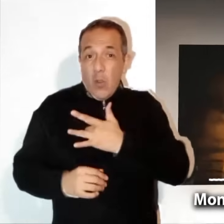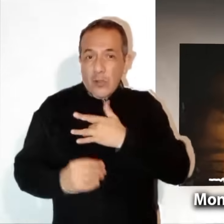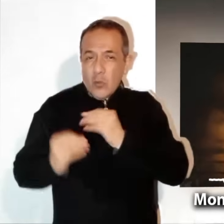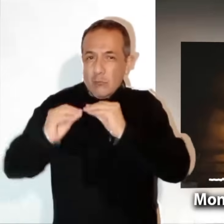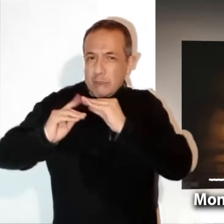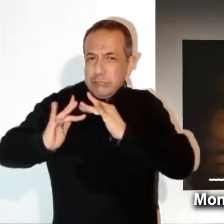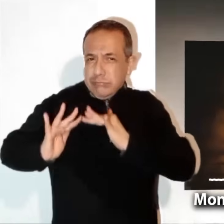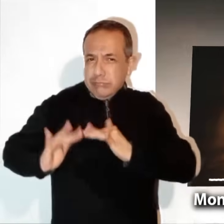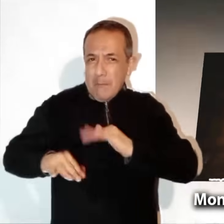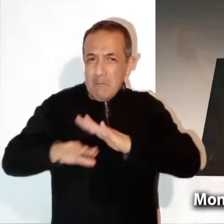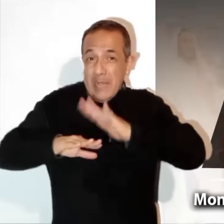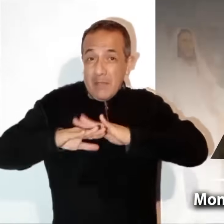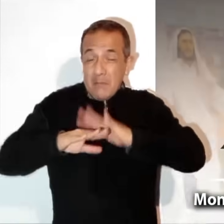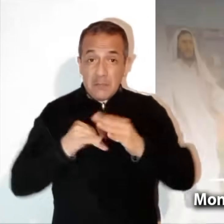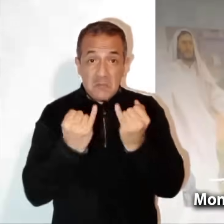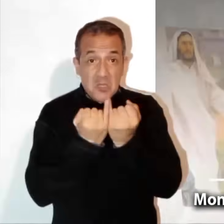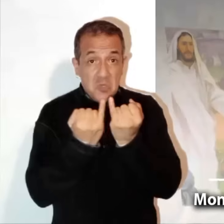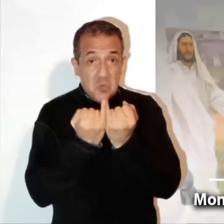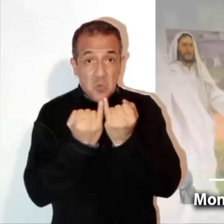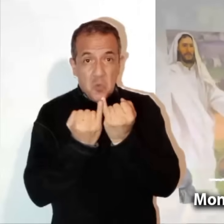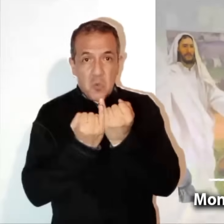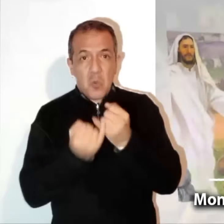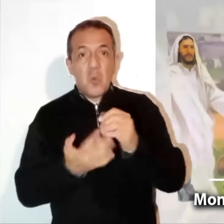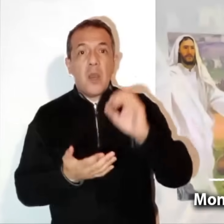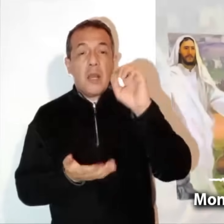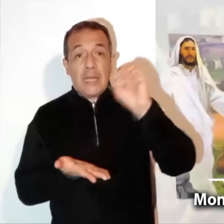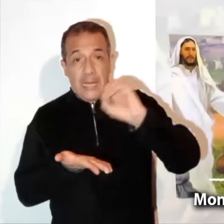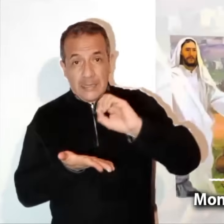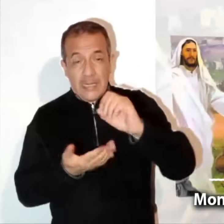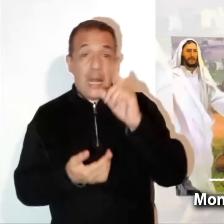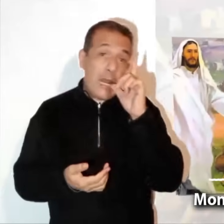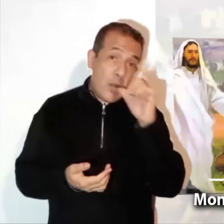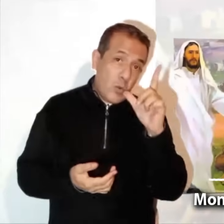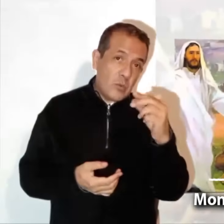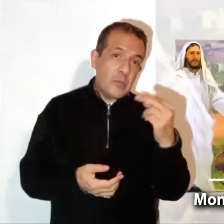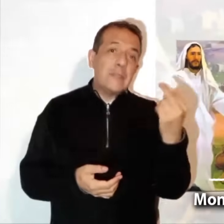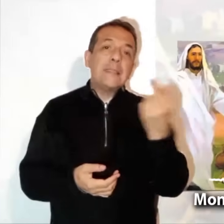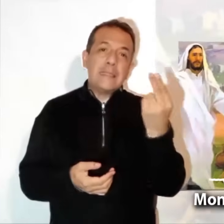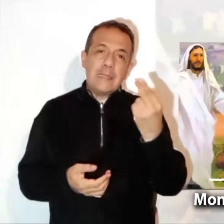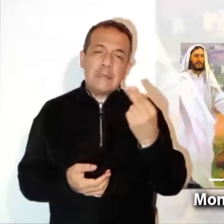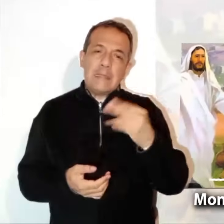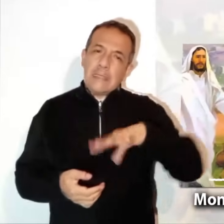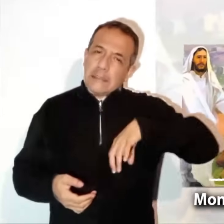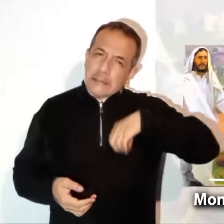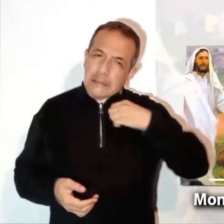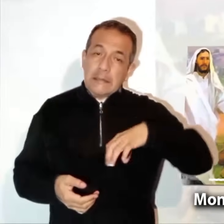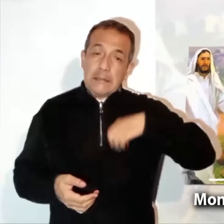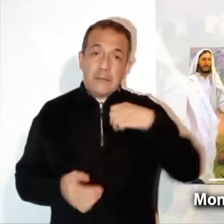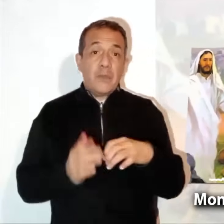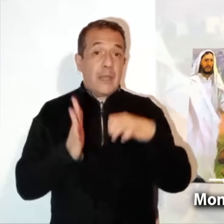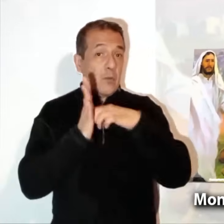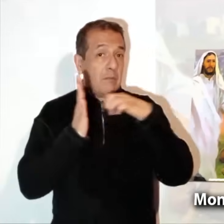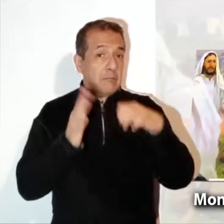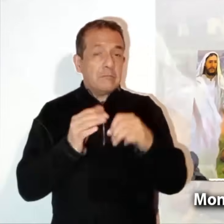sal, también tendrá que arriesgarse para dar luz. La candela se va